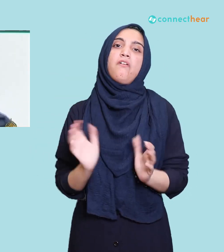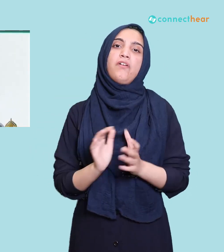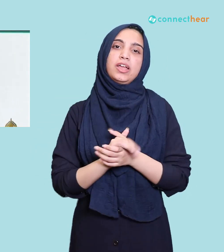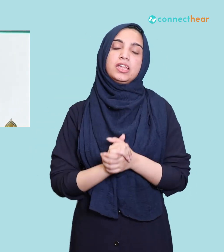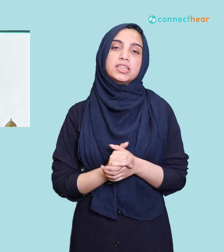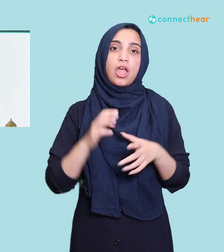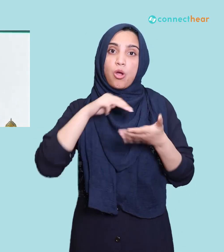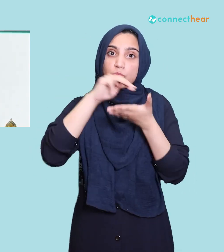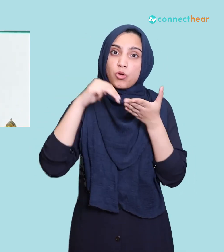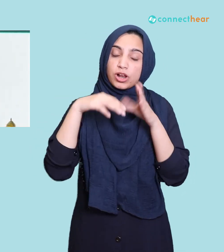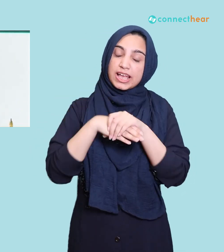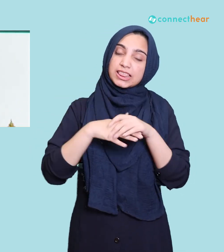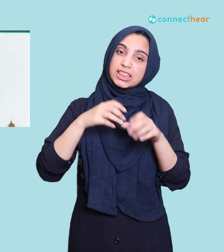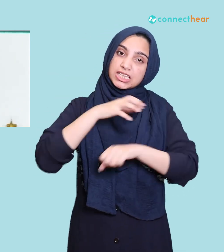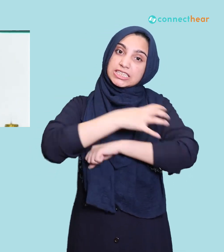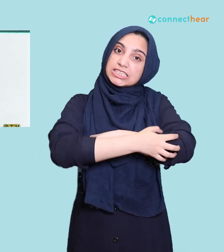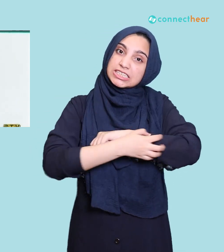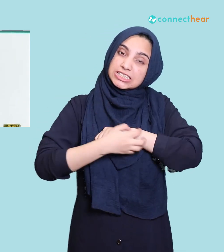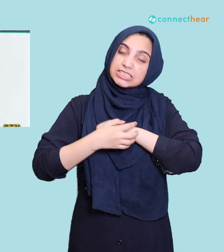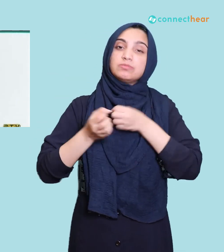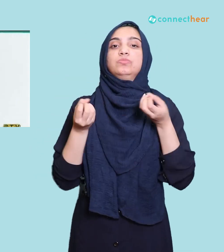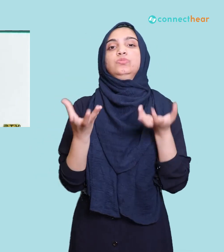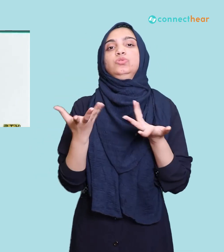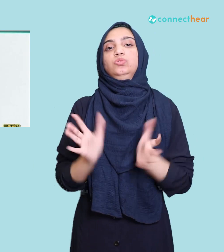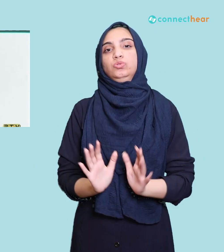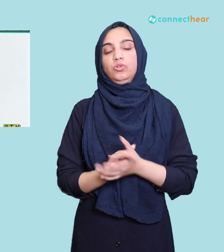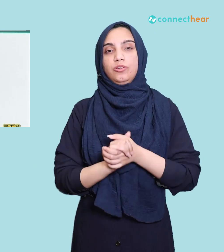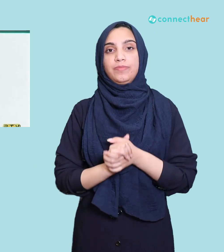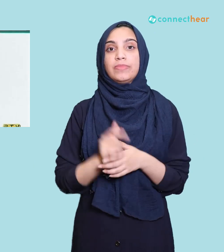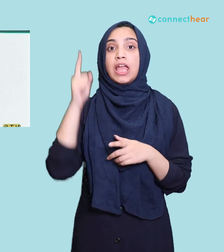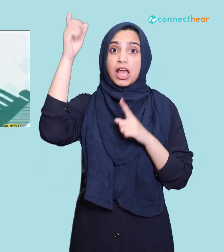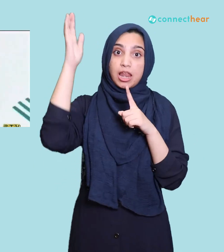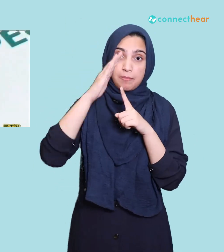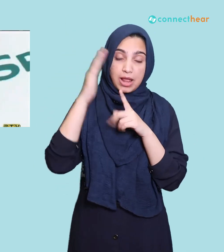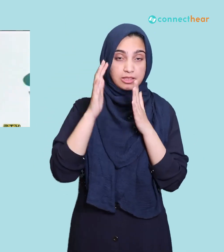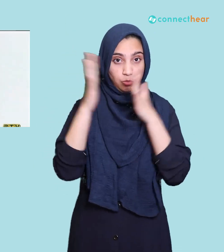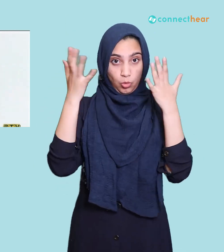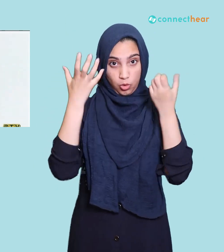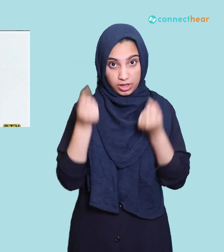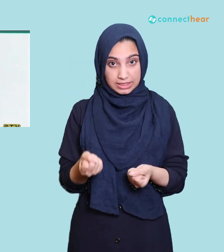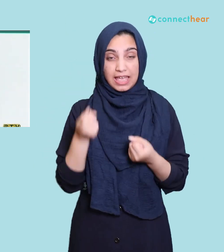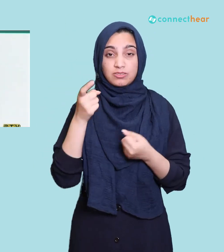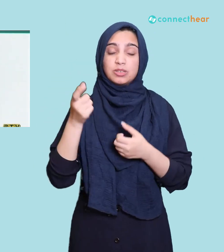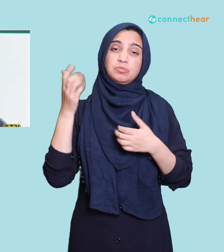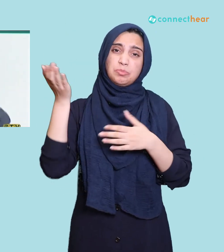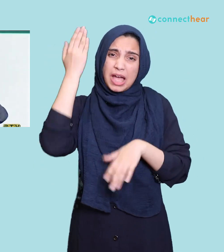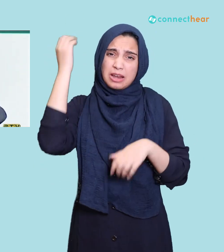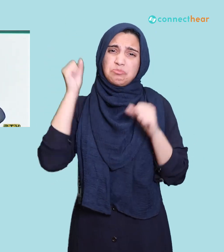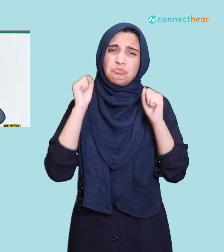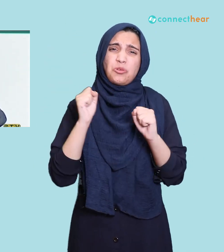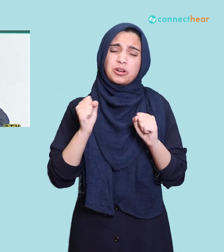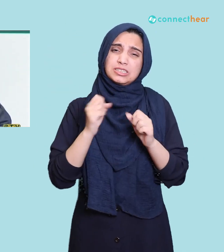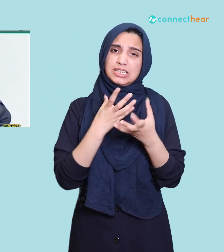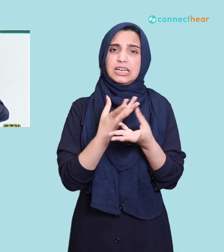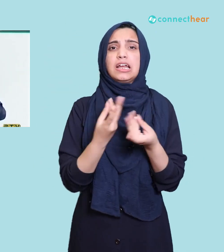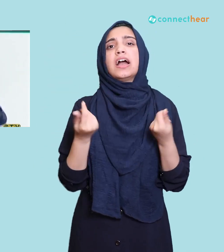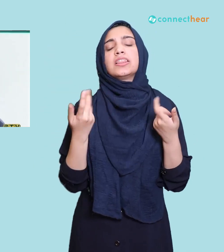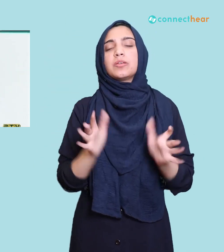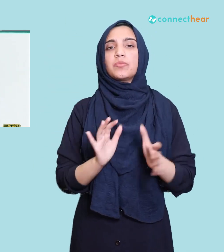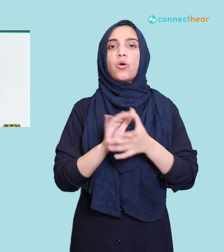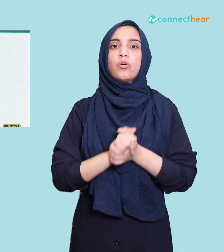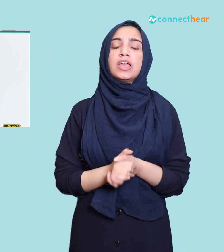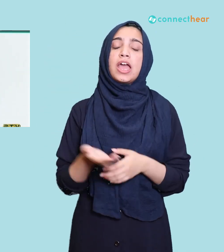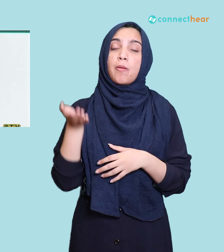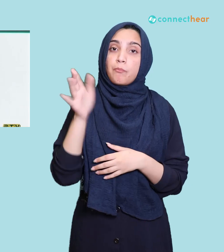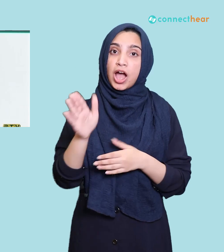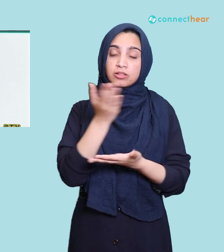غربت پیدا ہو جاتی ہے. تو اللہ کا بڑا کرم ہے کہ وہ بڑے مشکل وقت سے ہم نکلے. اس کے بعد ہم نے اپنی اکانومی کو